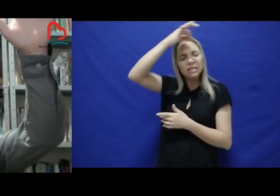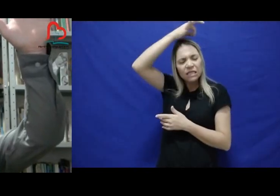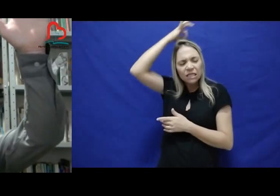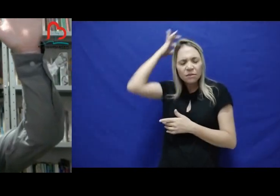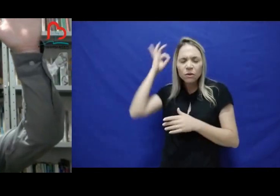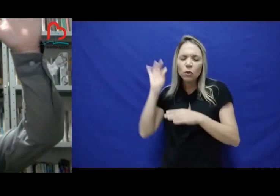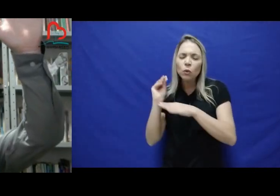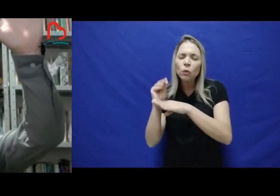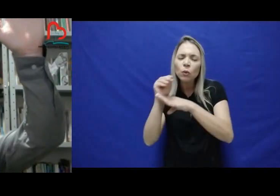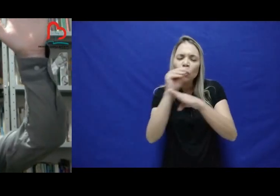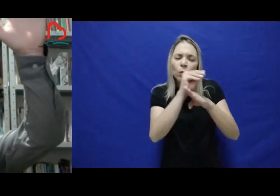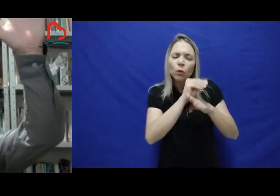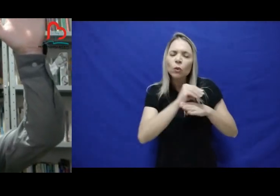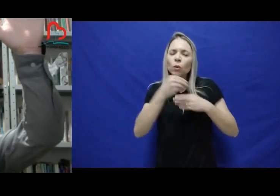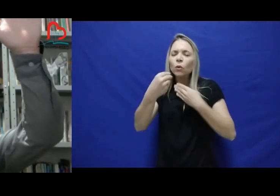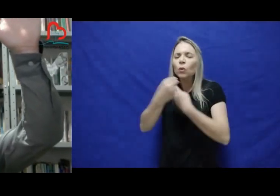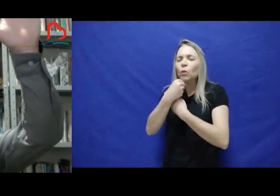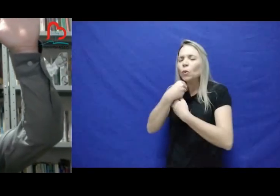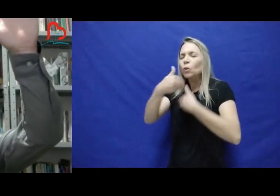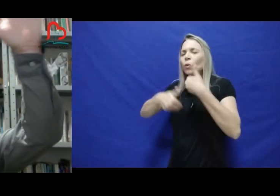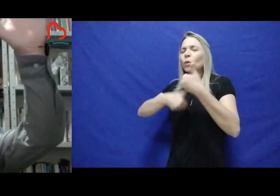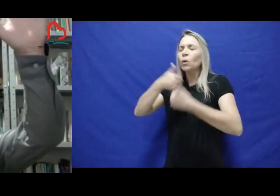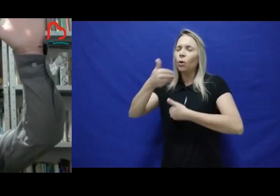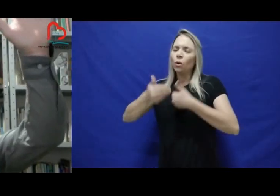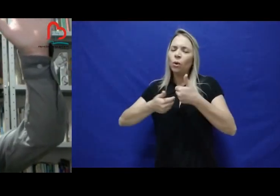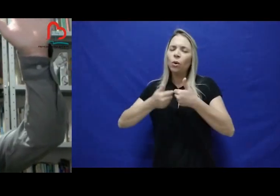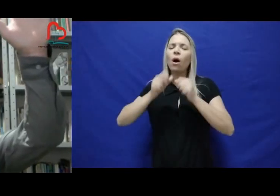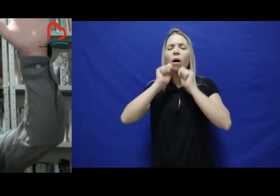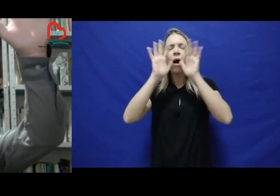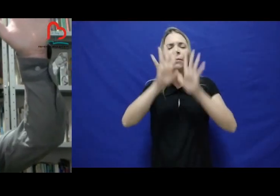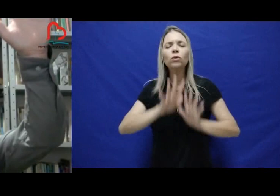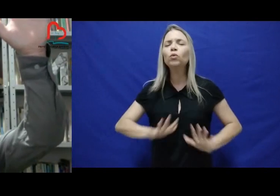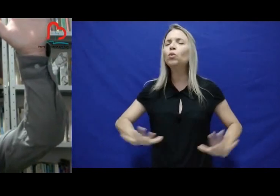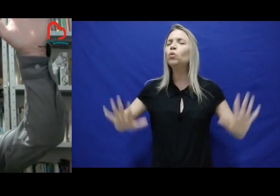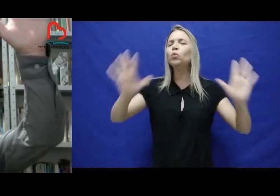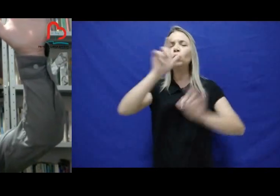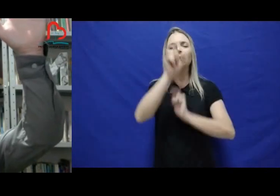Deus estejam convosco e com todos que aguardam a